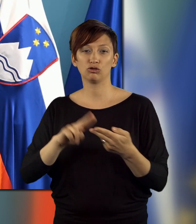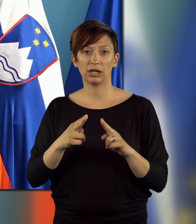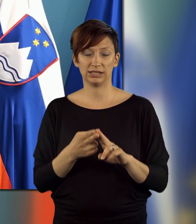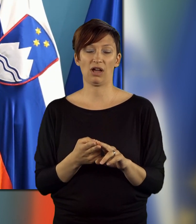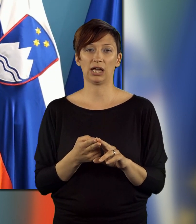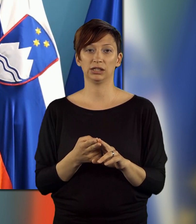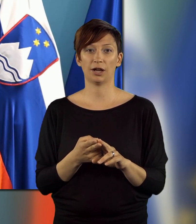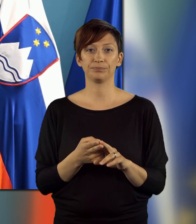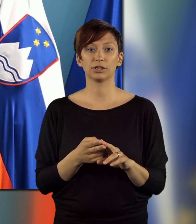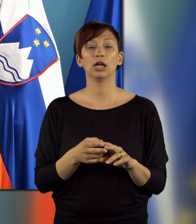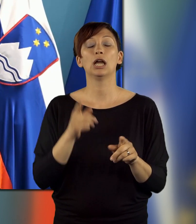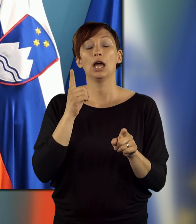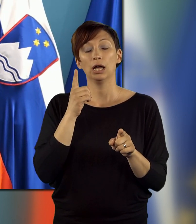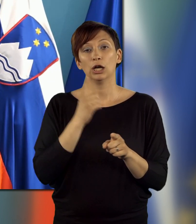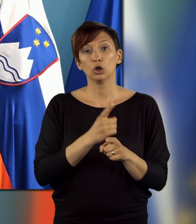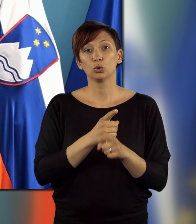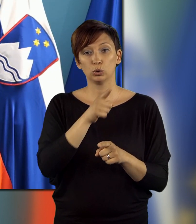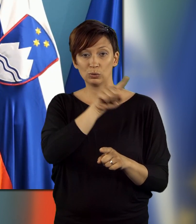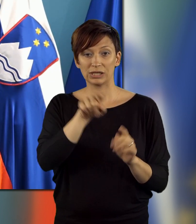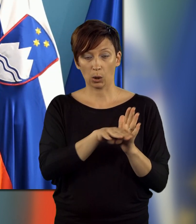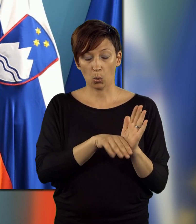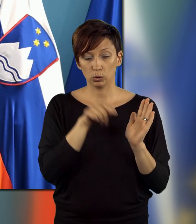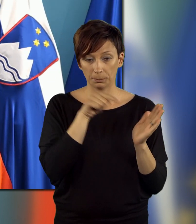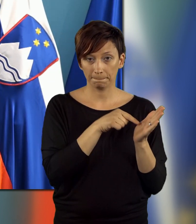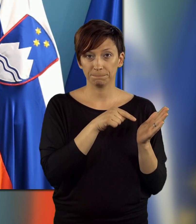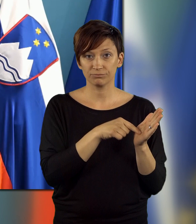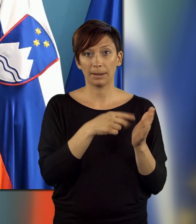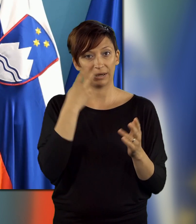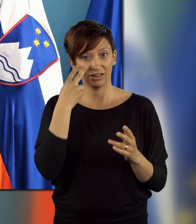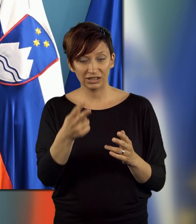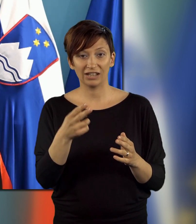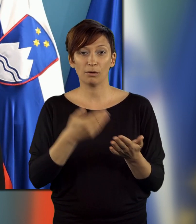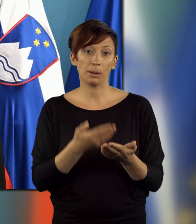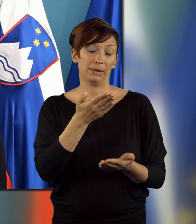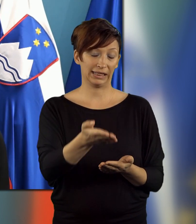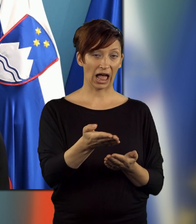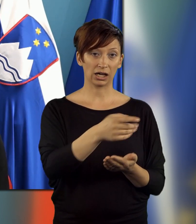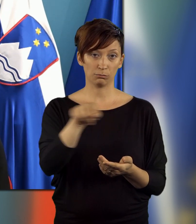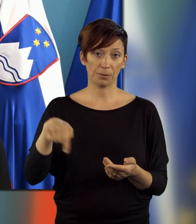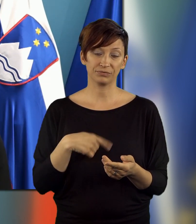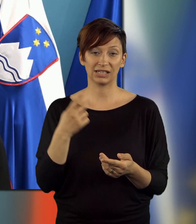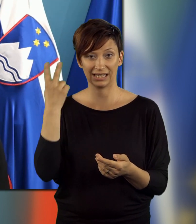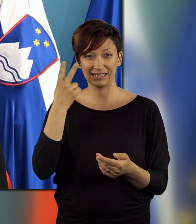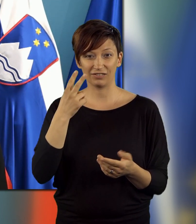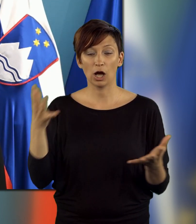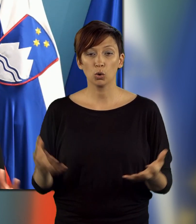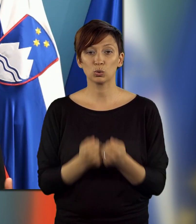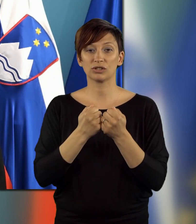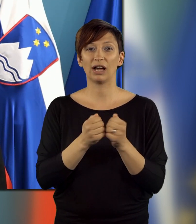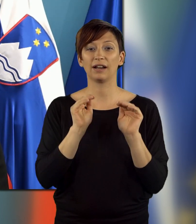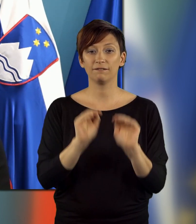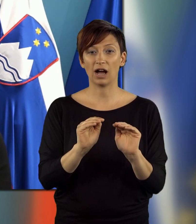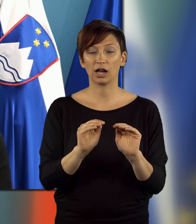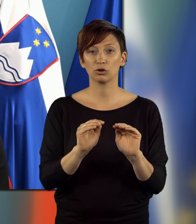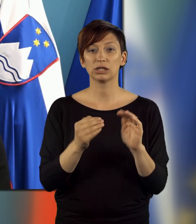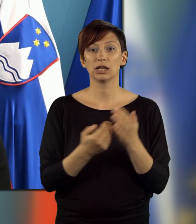izvajanja. Prav tako v zakonu predvidevamo in predlagamo, da se seveda ustvari